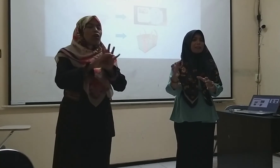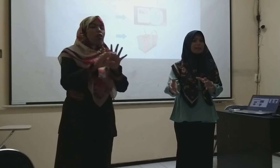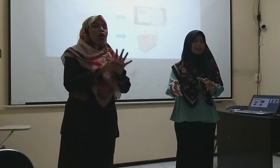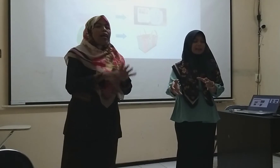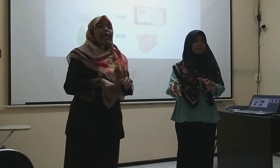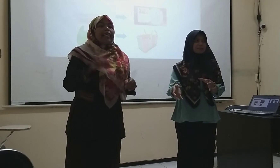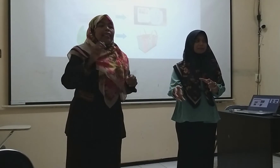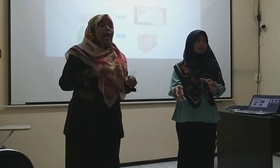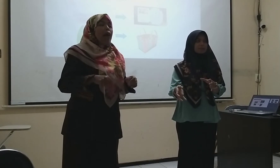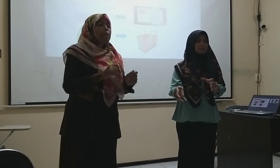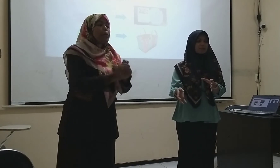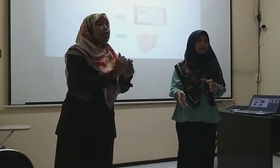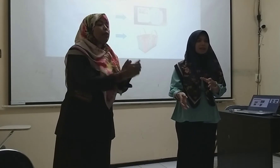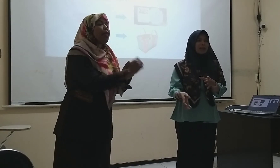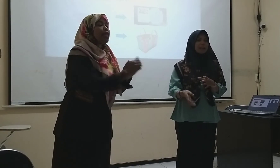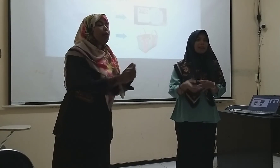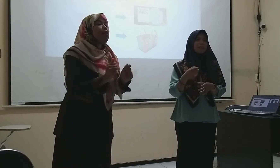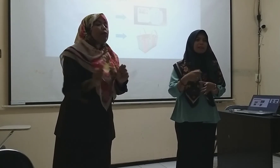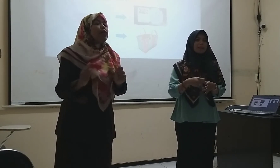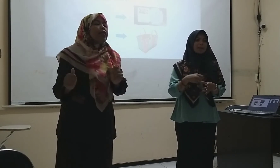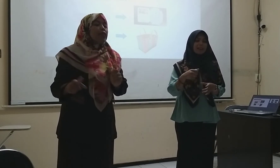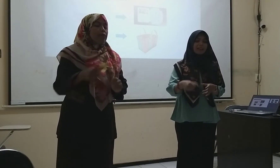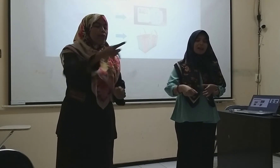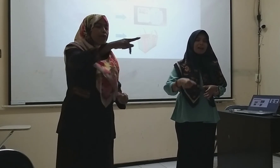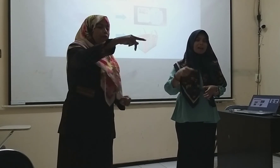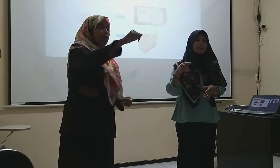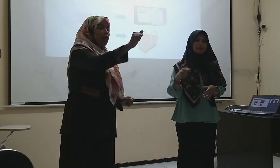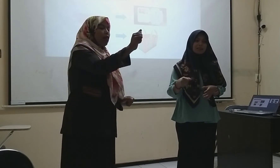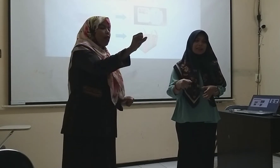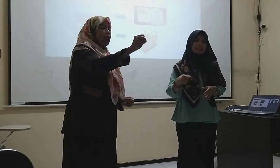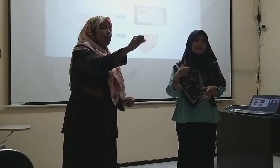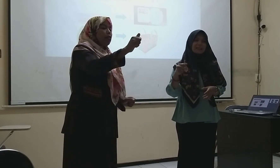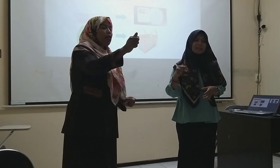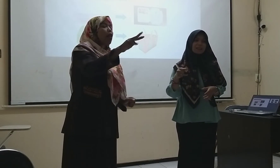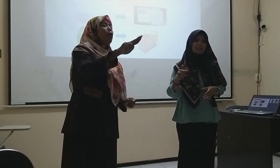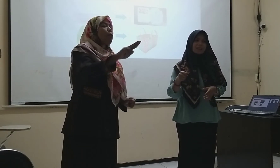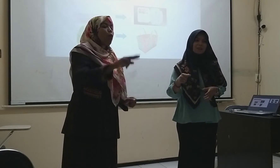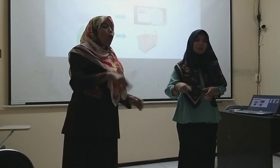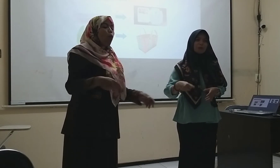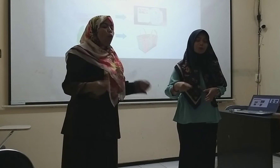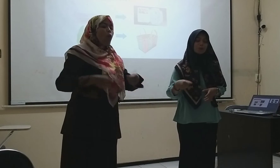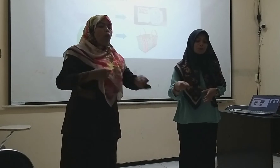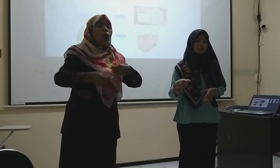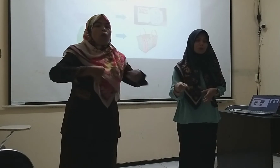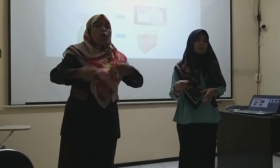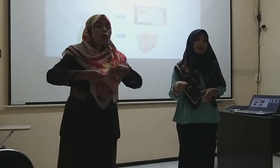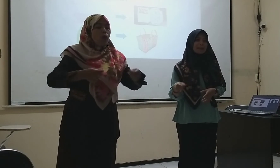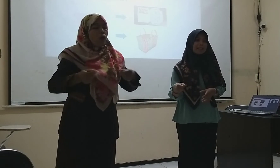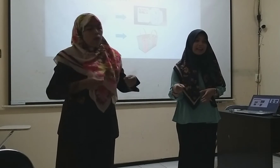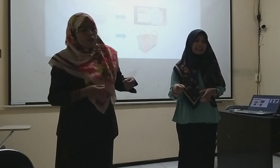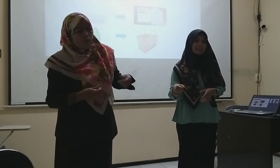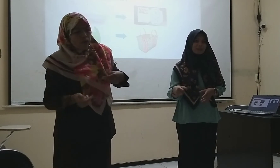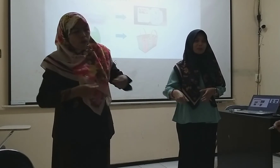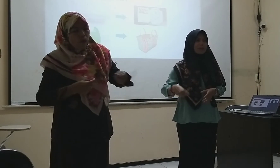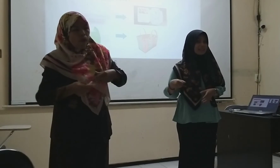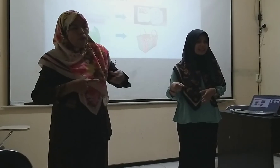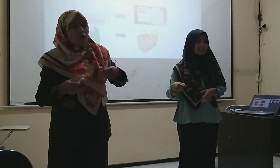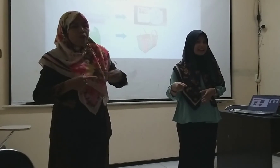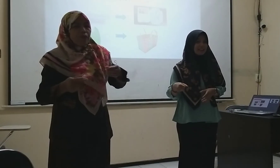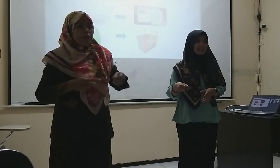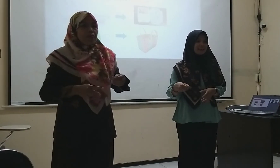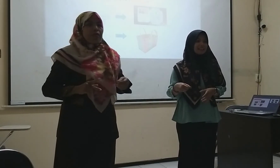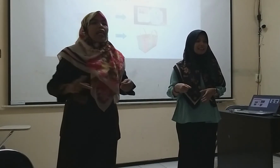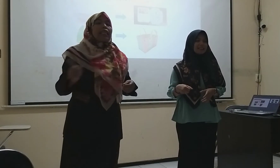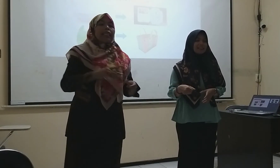Berbelanja ke pasar, kita bisa memakai tas khusus untuk perbelanjaan gitu, untuk